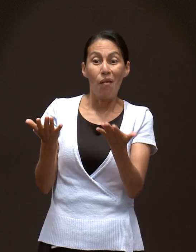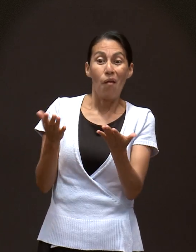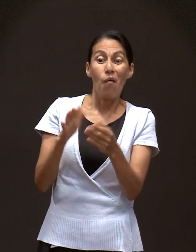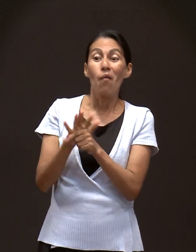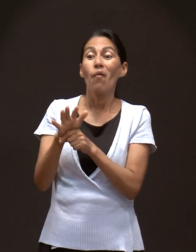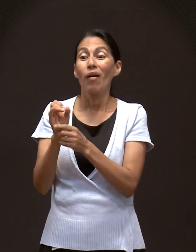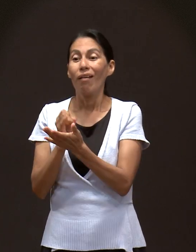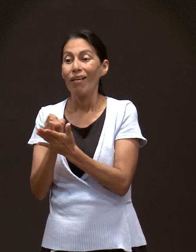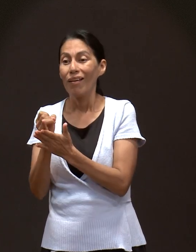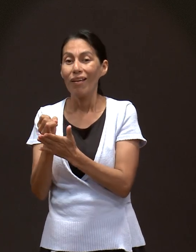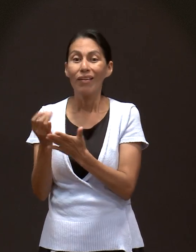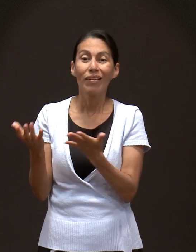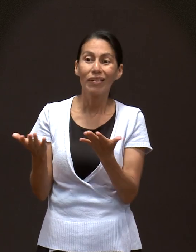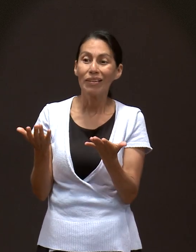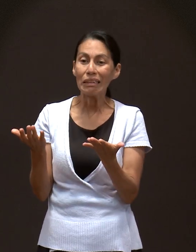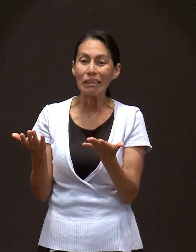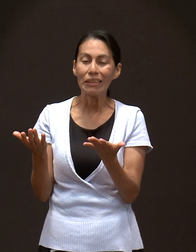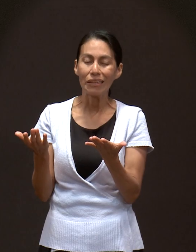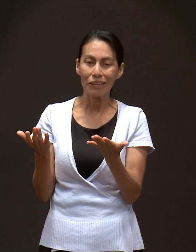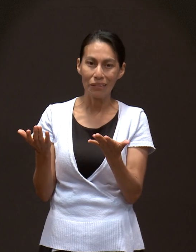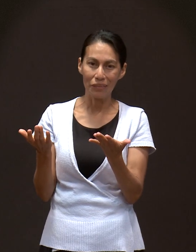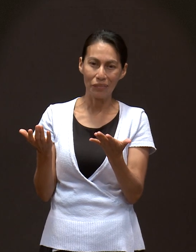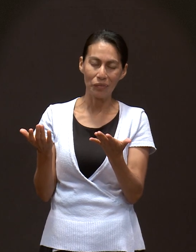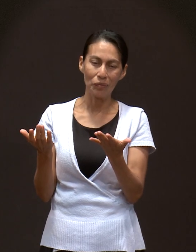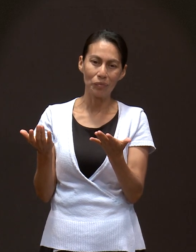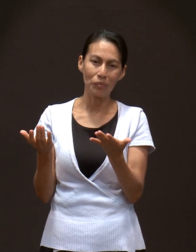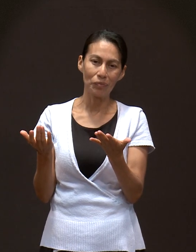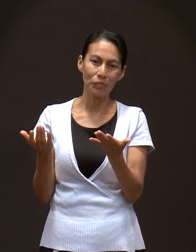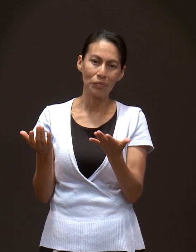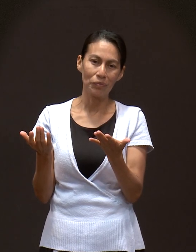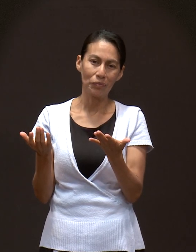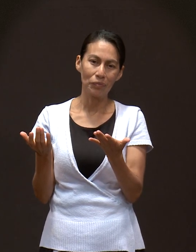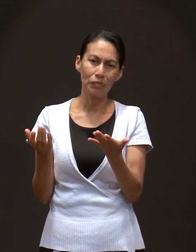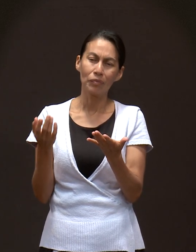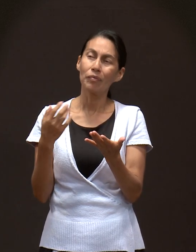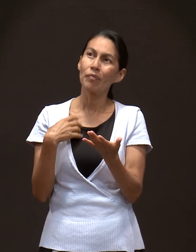ahora, ¿cuál de los dos voy a elegir?